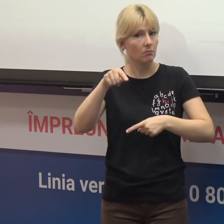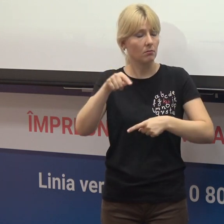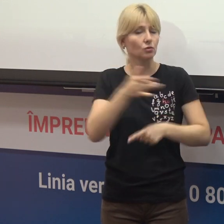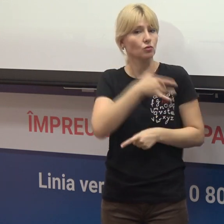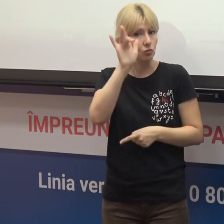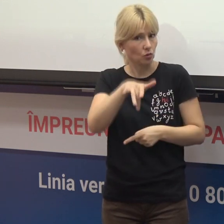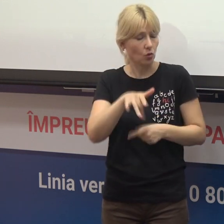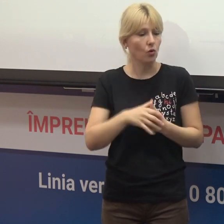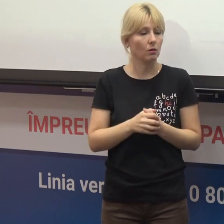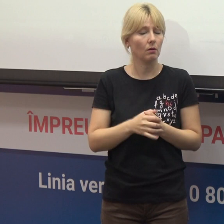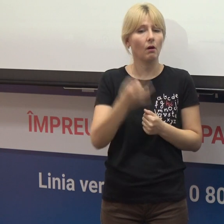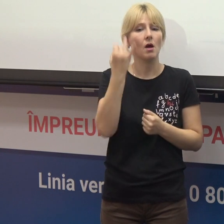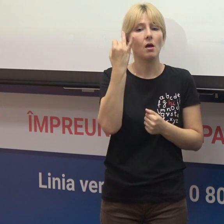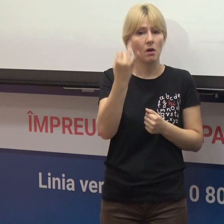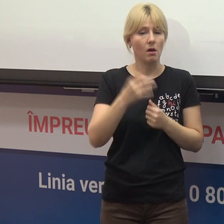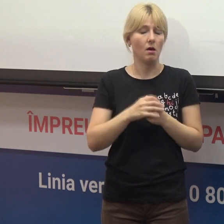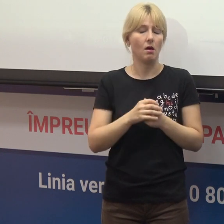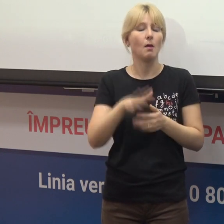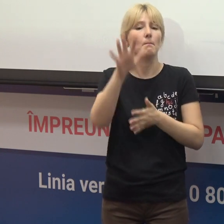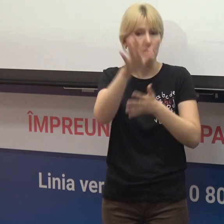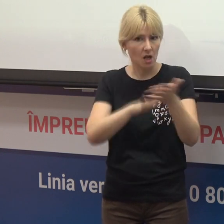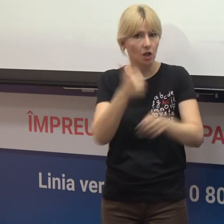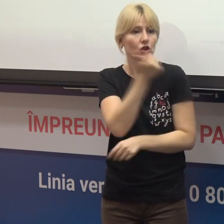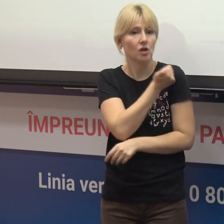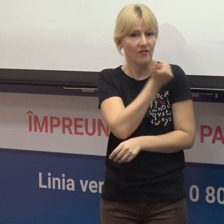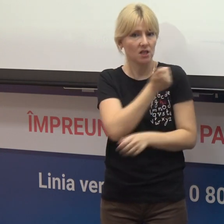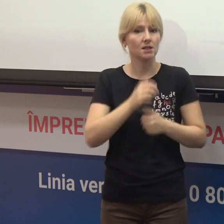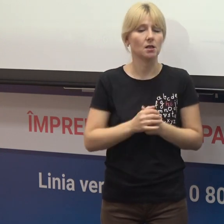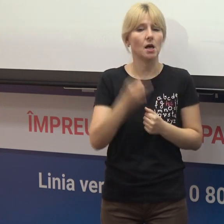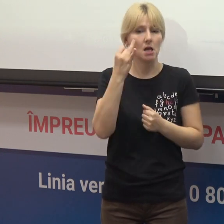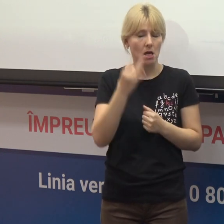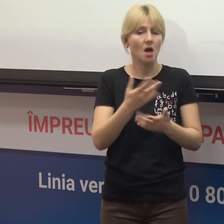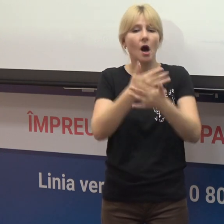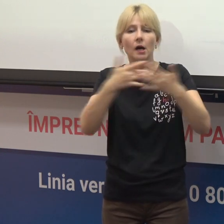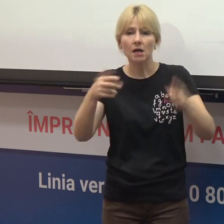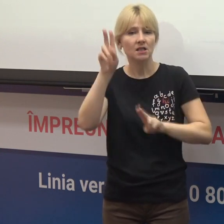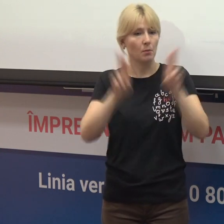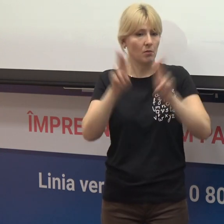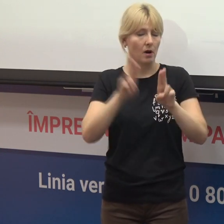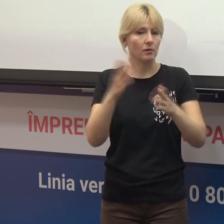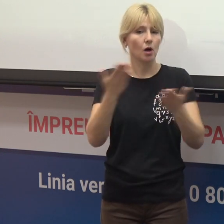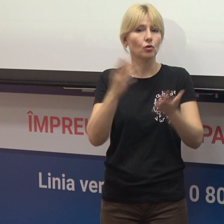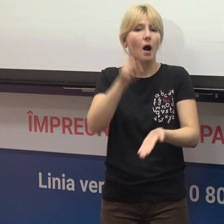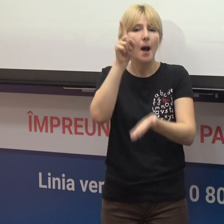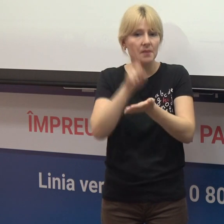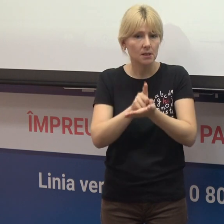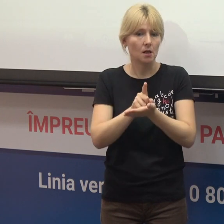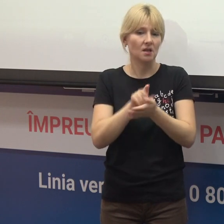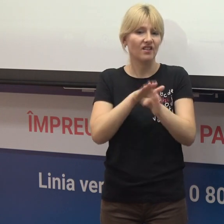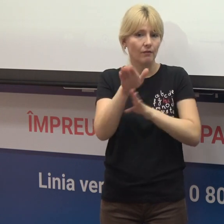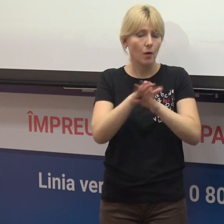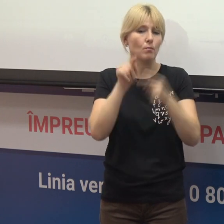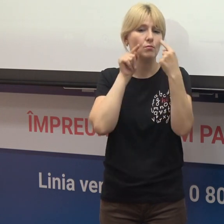deci intensificarea procesului de vaccinare și alte măsuri care țin de protecția împotriva